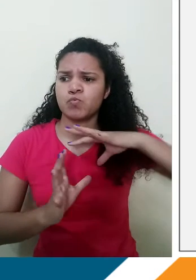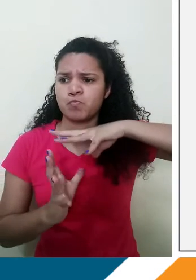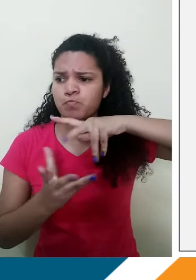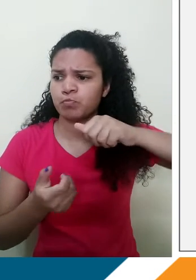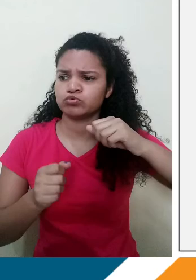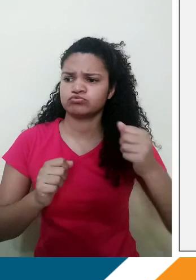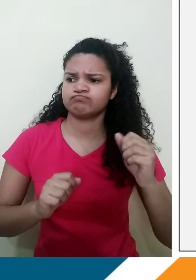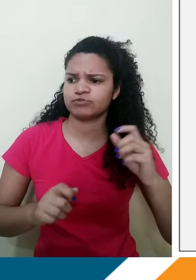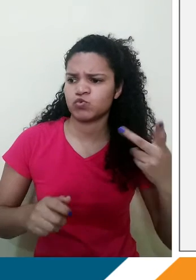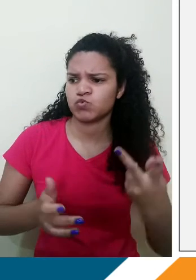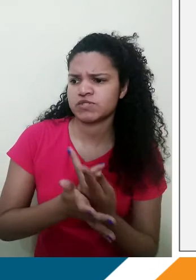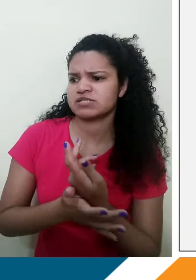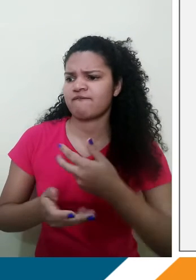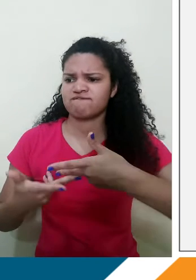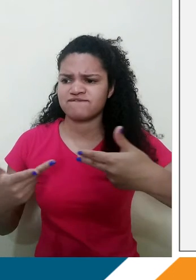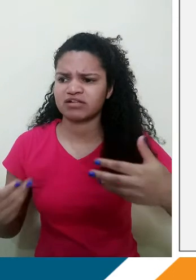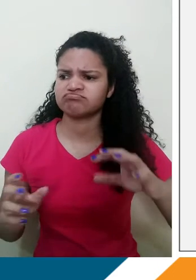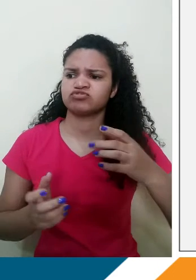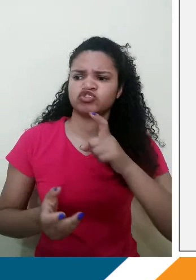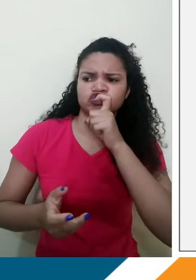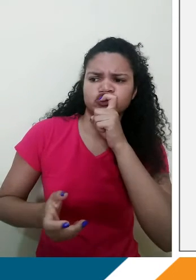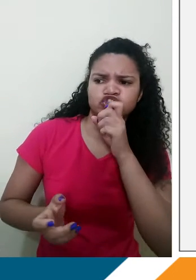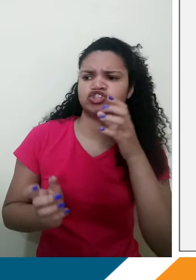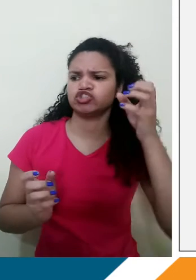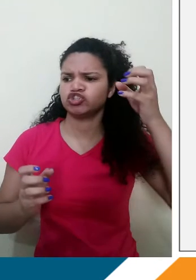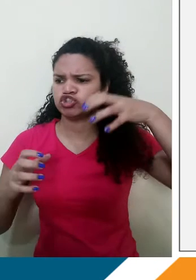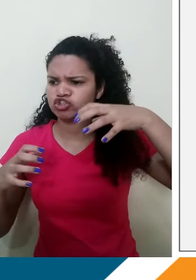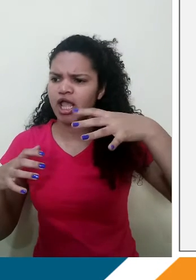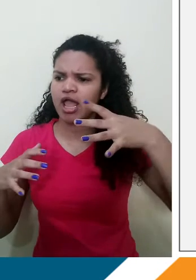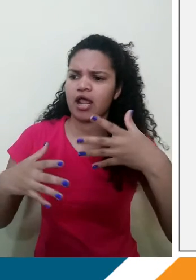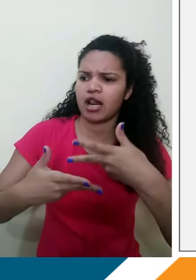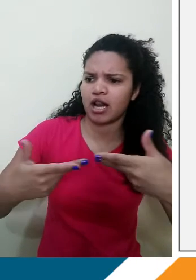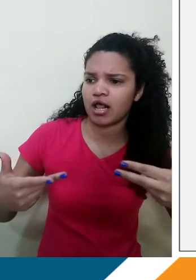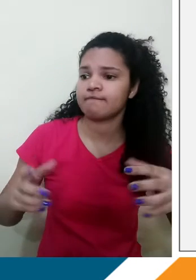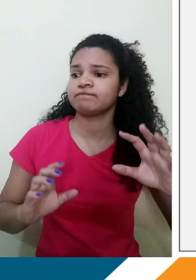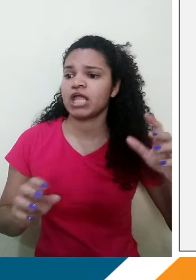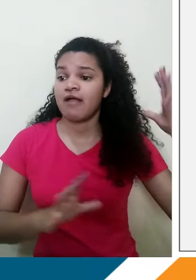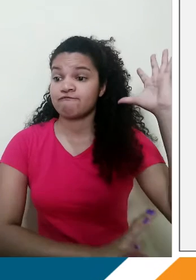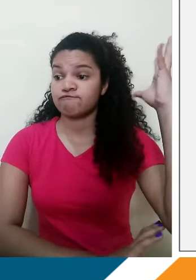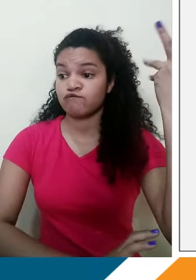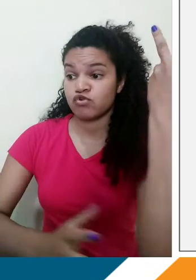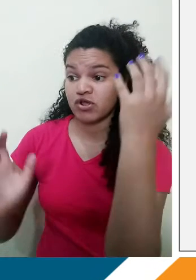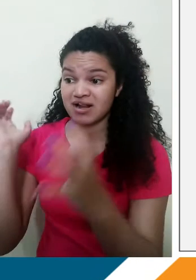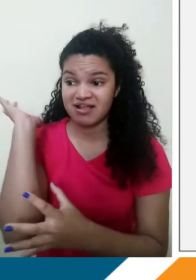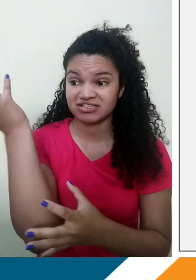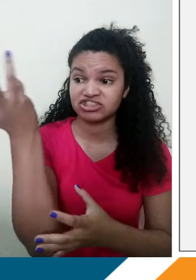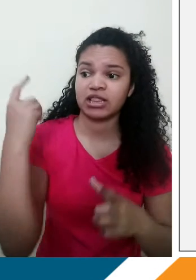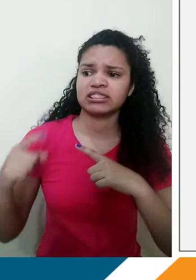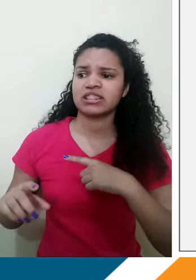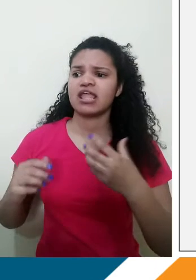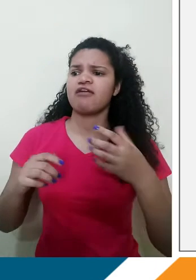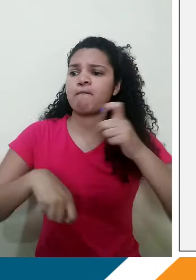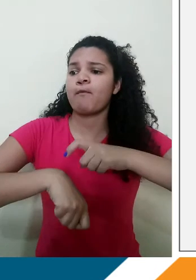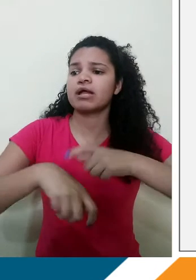depois reduziram-se. Nos períodos de seca prolongados, cada núcleo de floresta ficava isolado do outro. Então, os